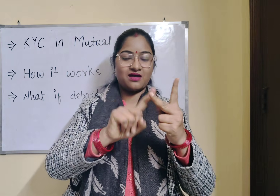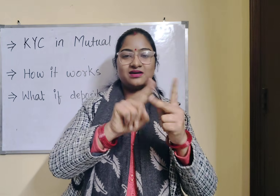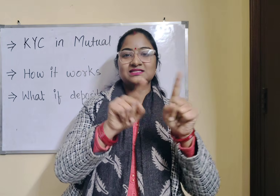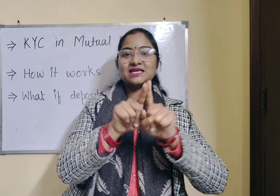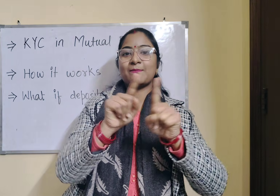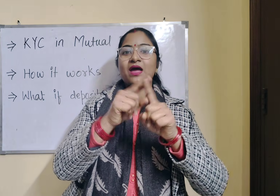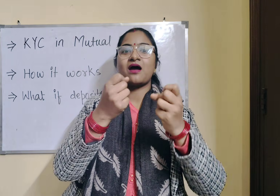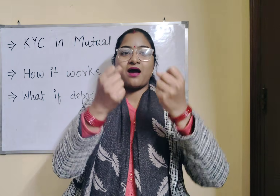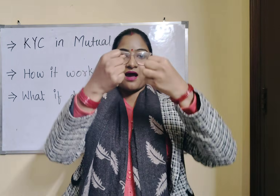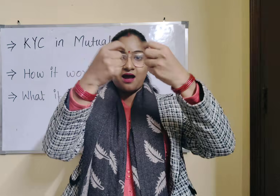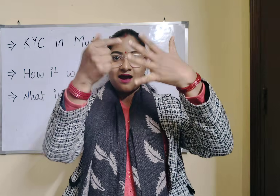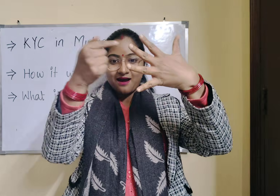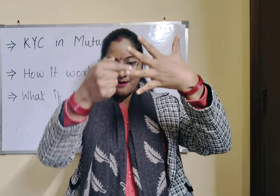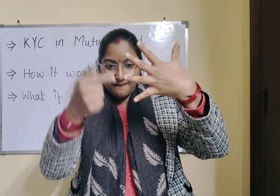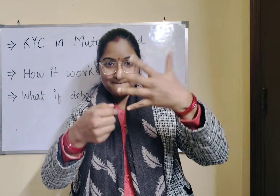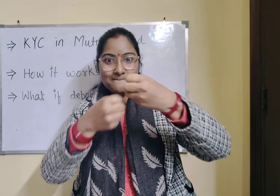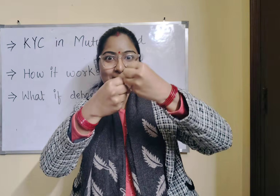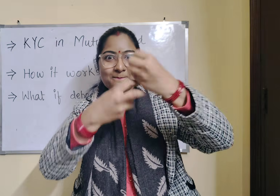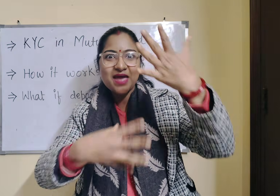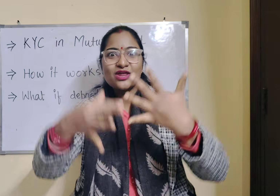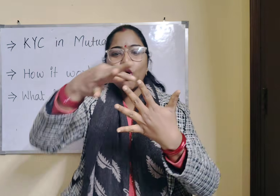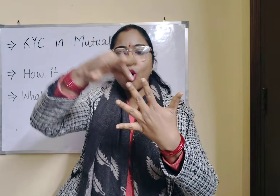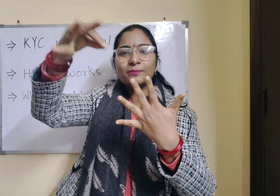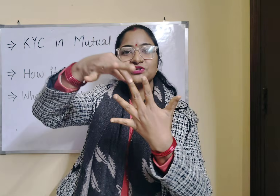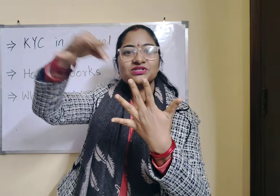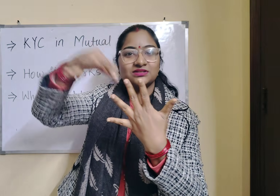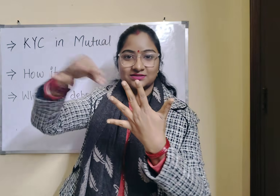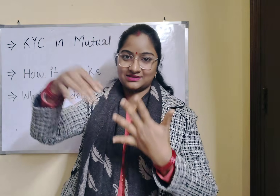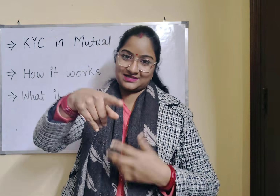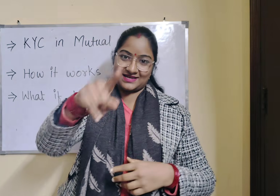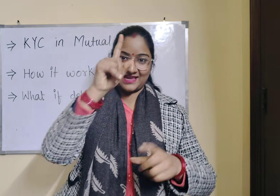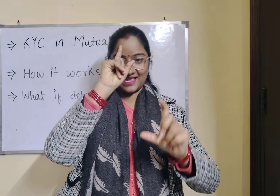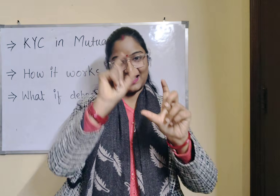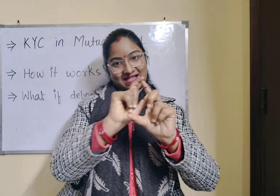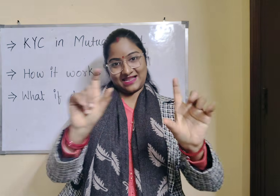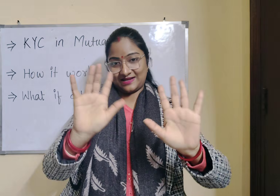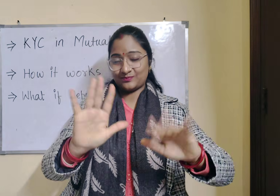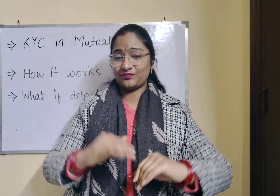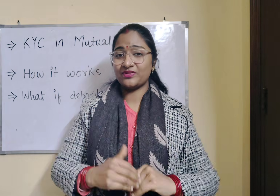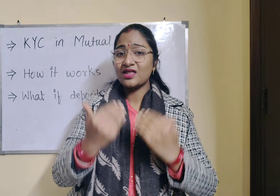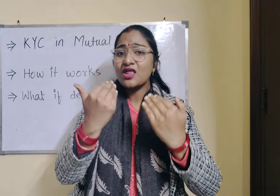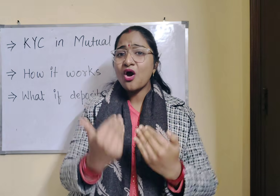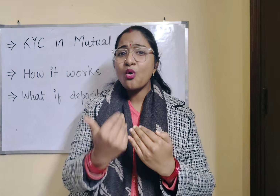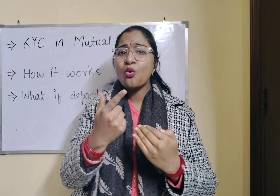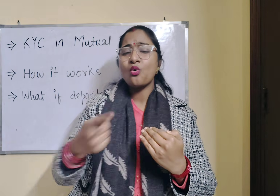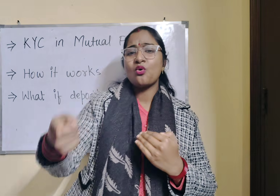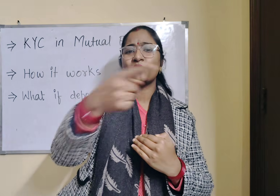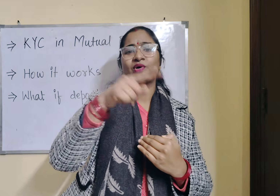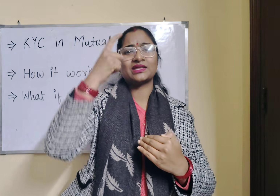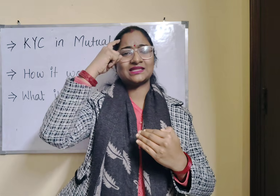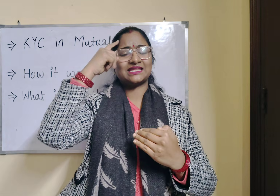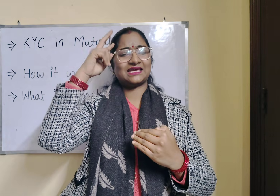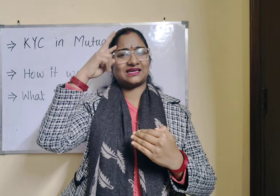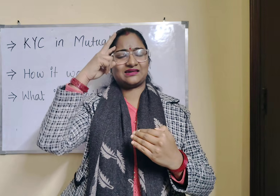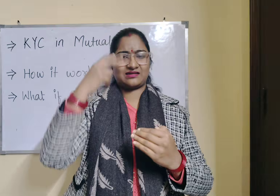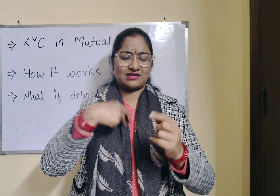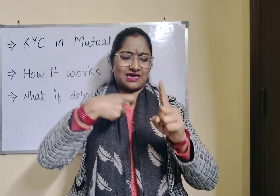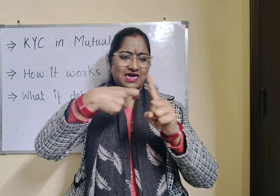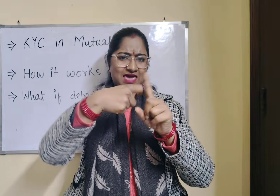आपको म्यूचुअल फंड बता दिया, उसके टाइप्स भी आपको एक्सप्लेन कर दिए, क्या क्या ऑप्शन आप चुन सकते हो वो भी आपको समझ में आ गया है। अब आप